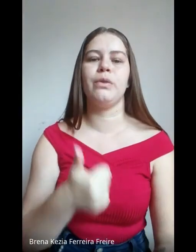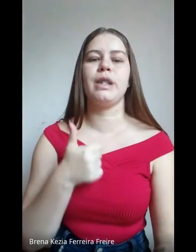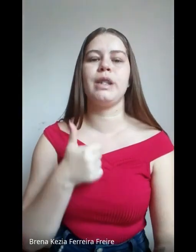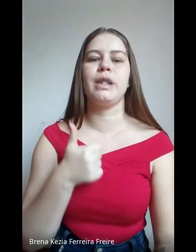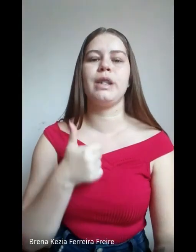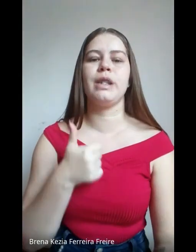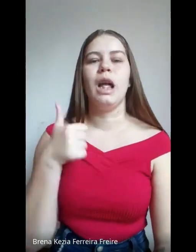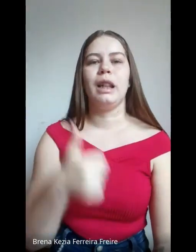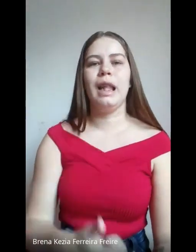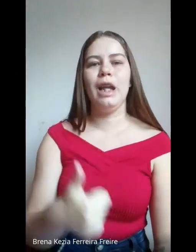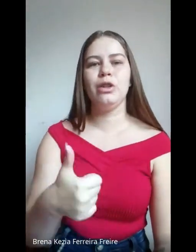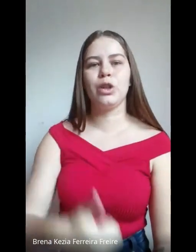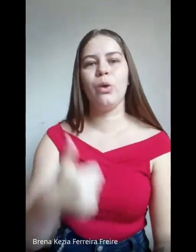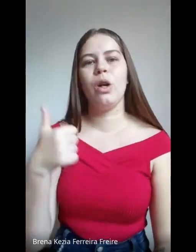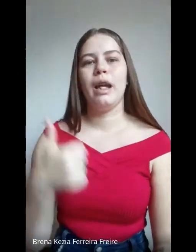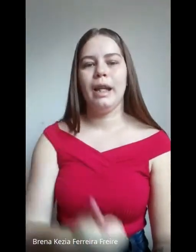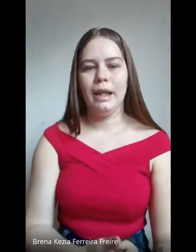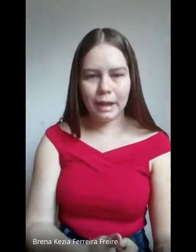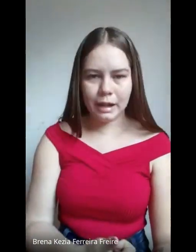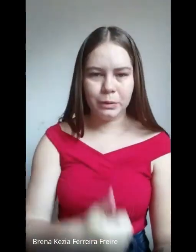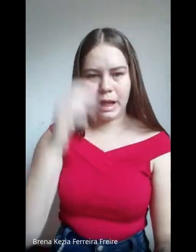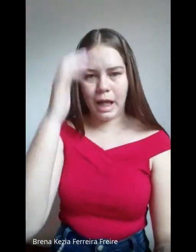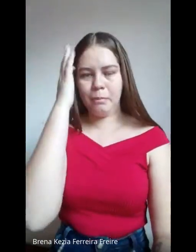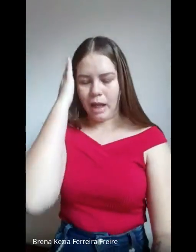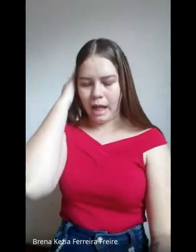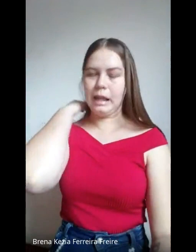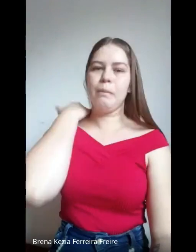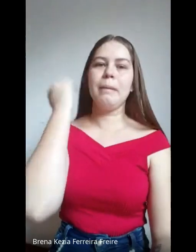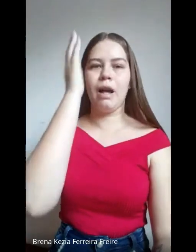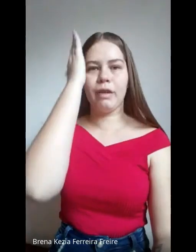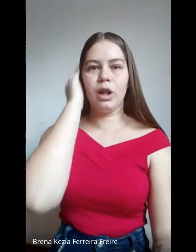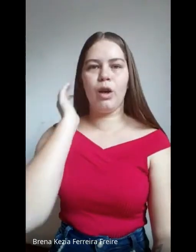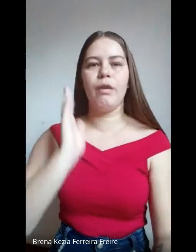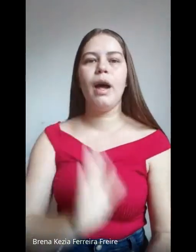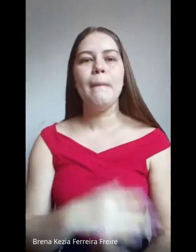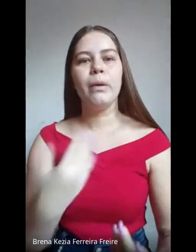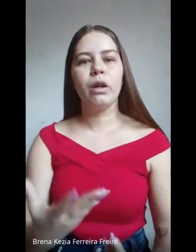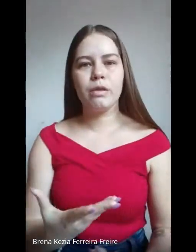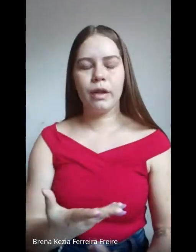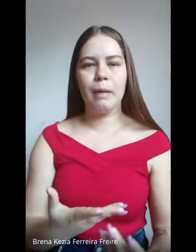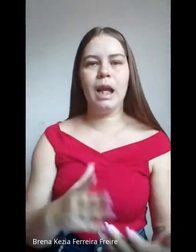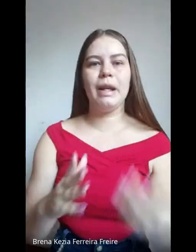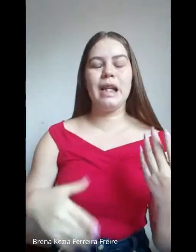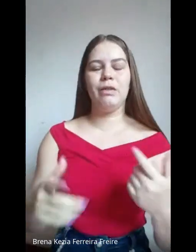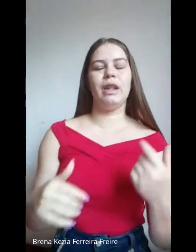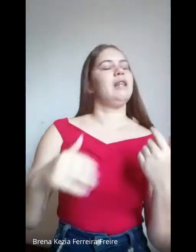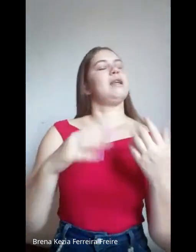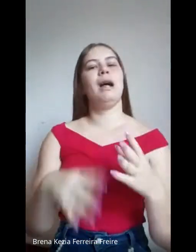isso mesmo. Destruído, né? É até uma palavra nova para o nosso vocabulário. Essa atividade, essa parte da